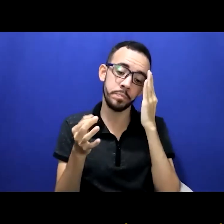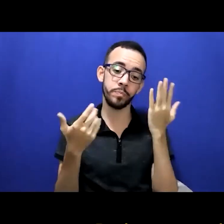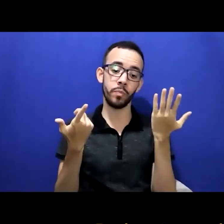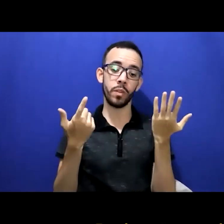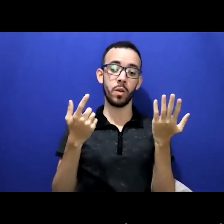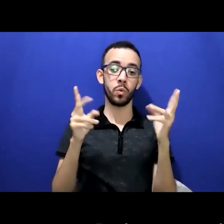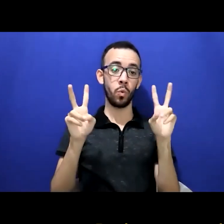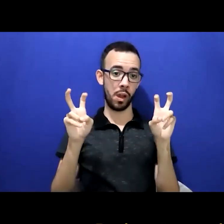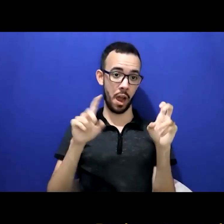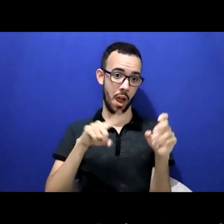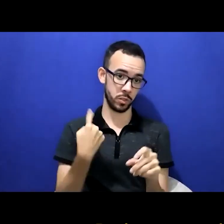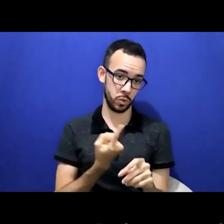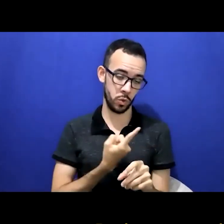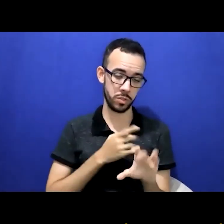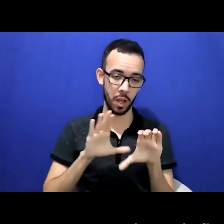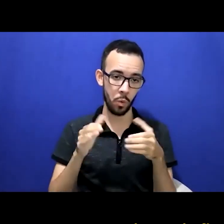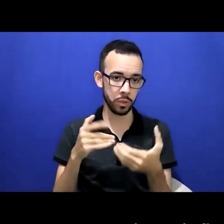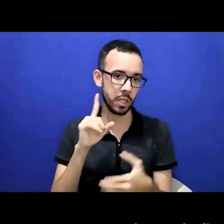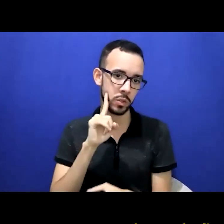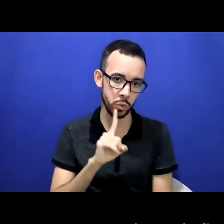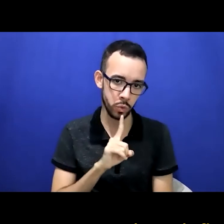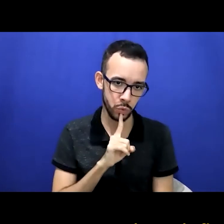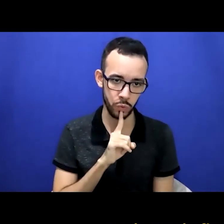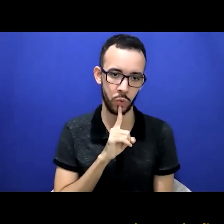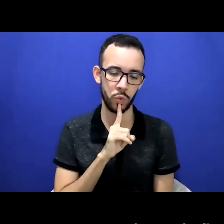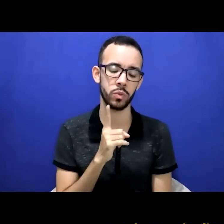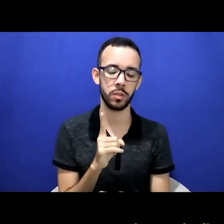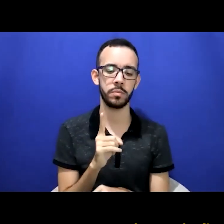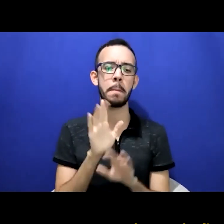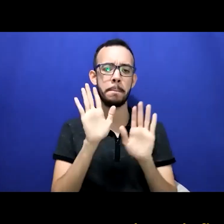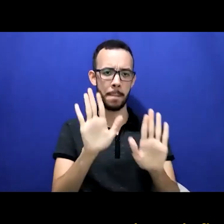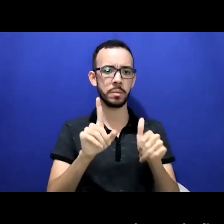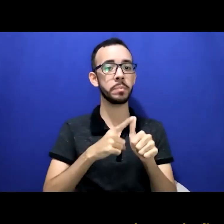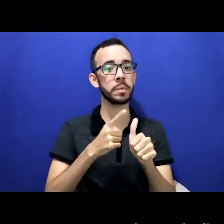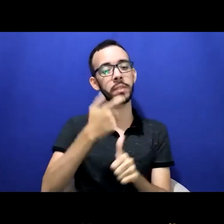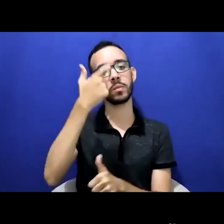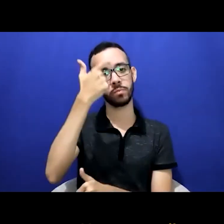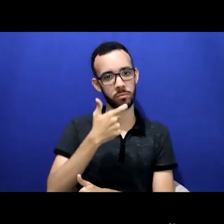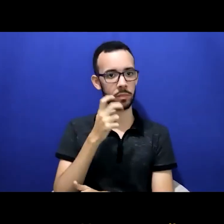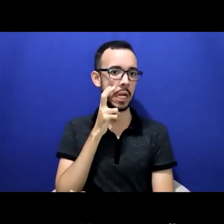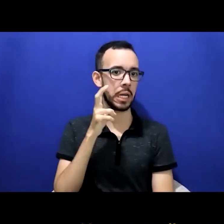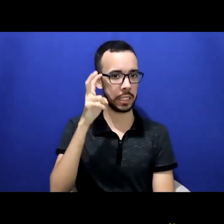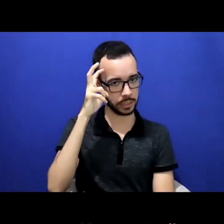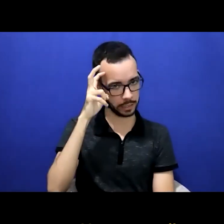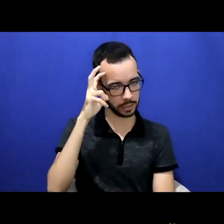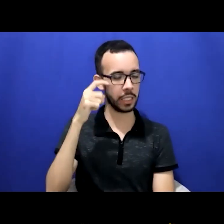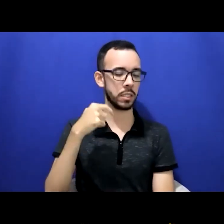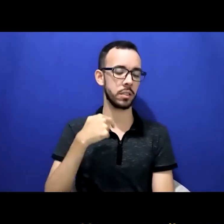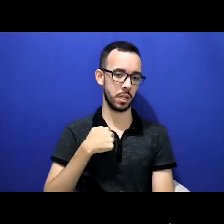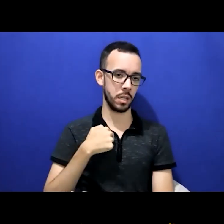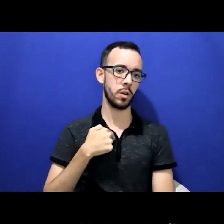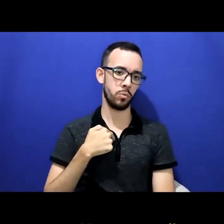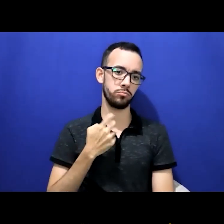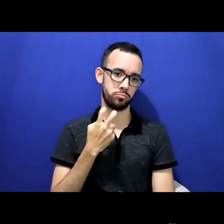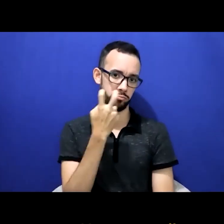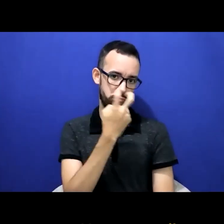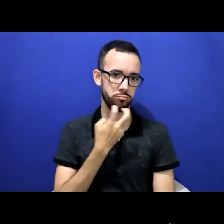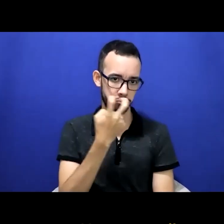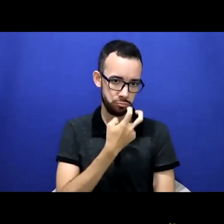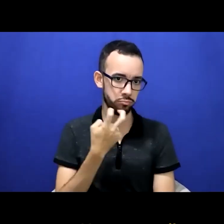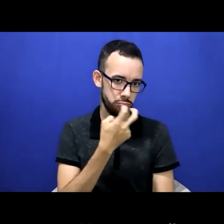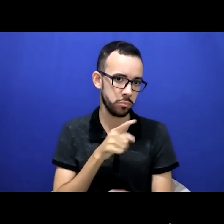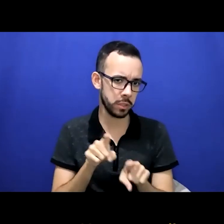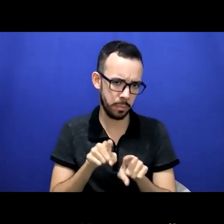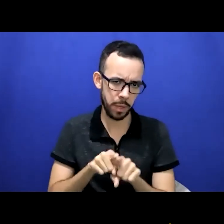focam na libra as na audiodescrição e a legenda fica um pouco à margem no que diz respeito a comunidade surda